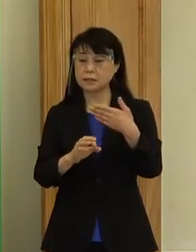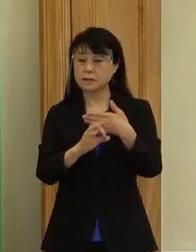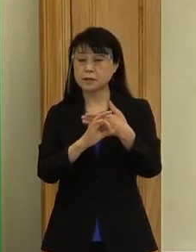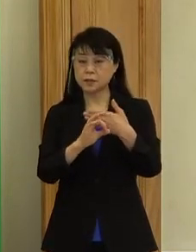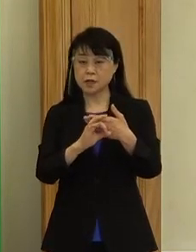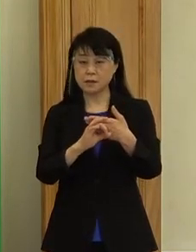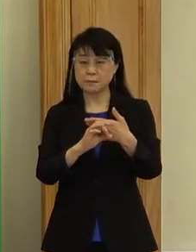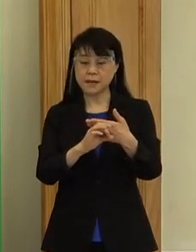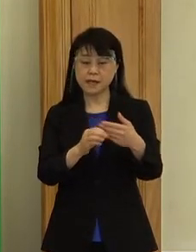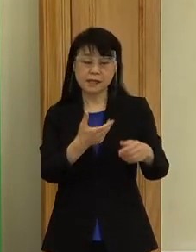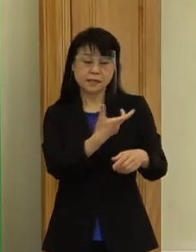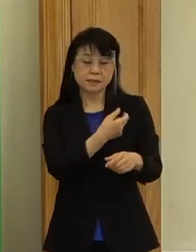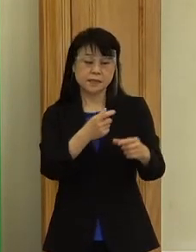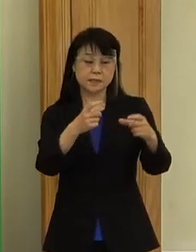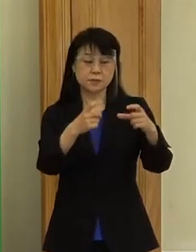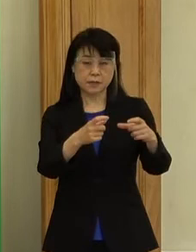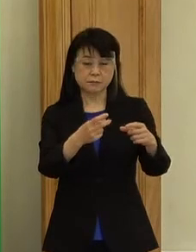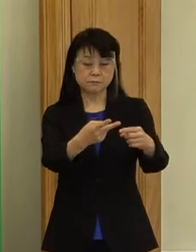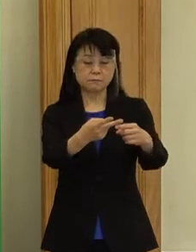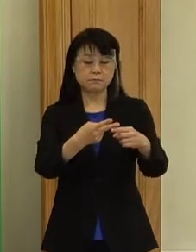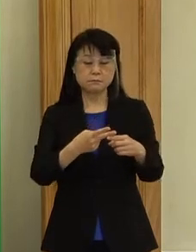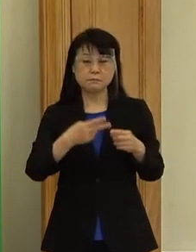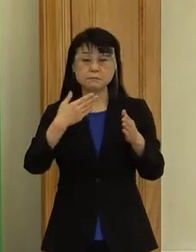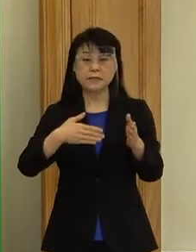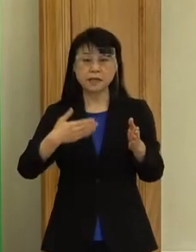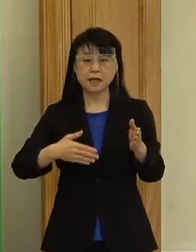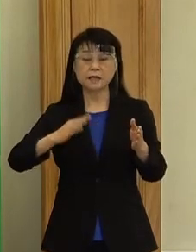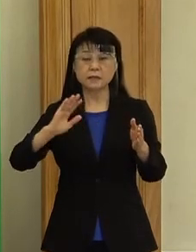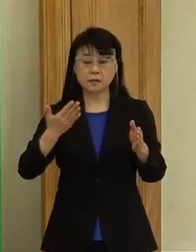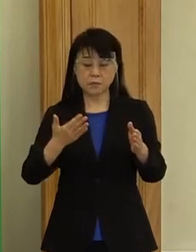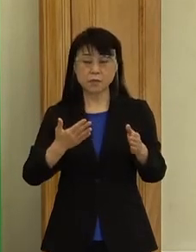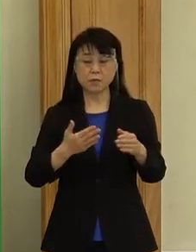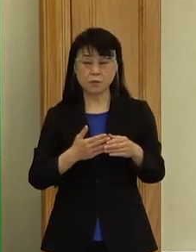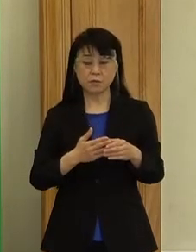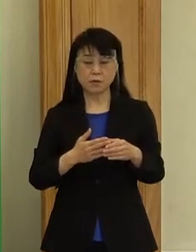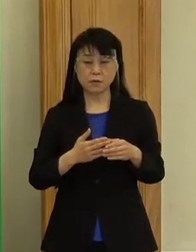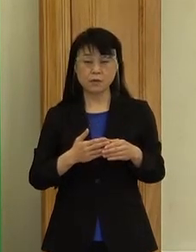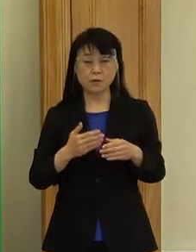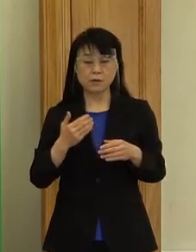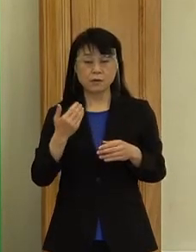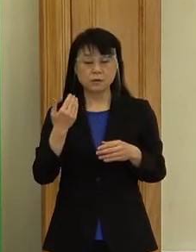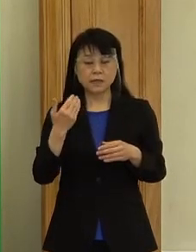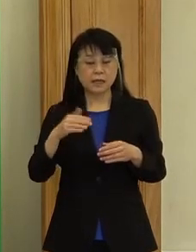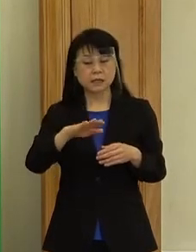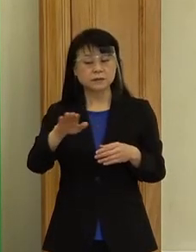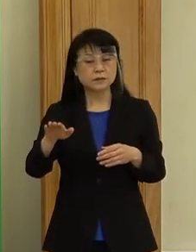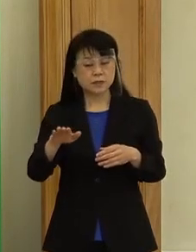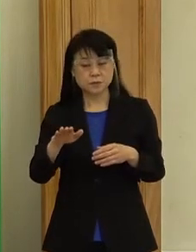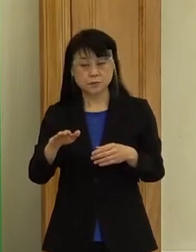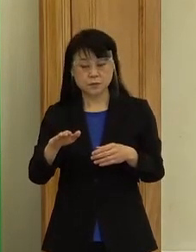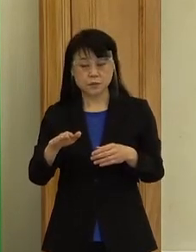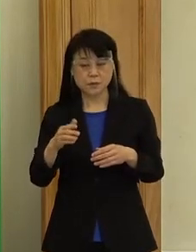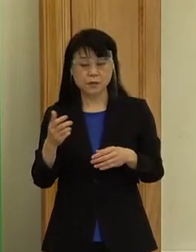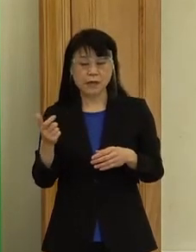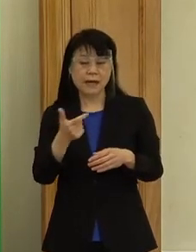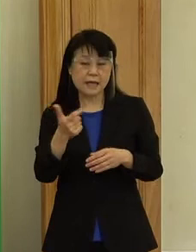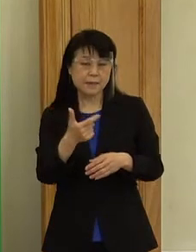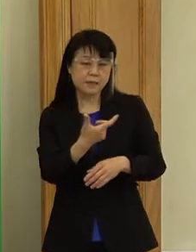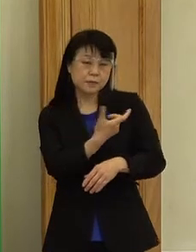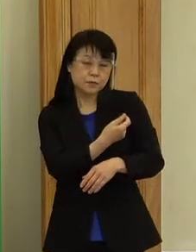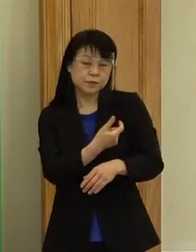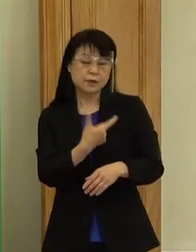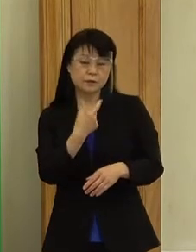接種券が来てなくてもある人たちを早めて打ってくださいとか、あるいは、